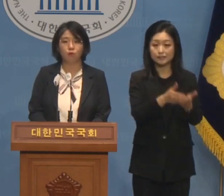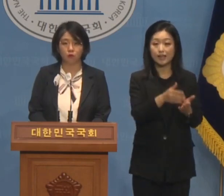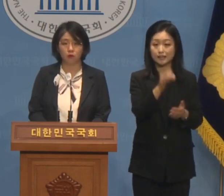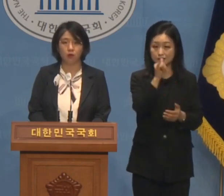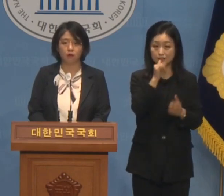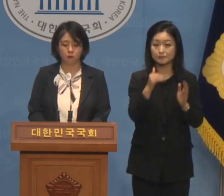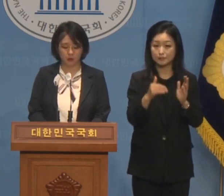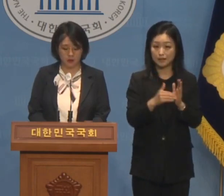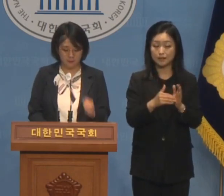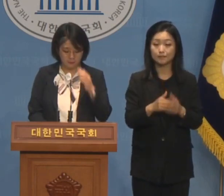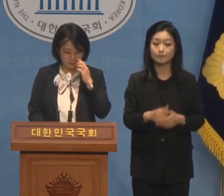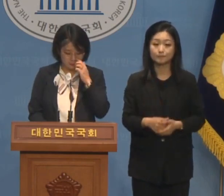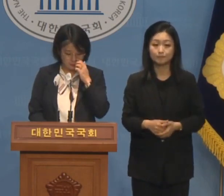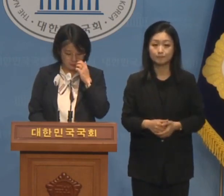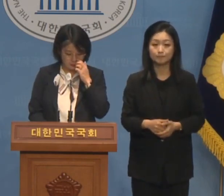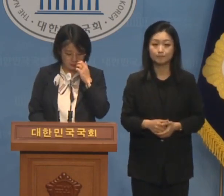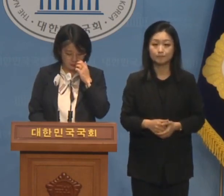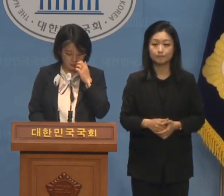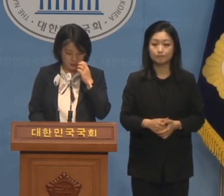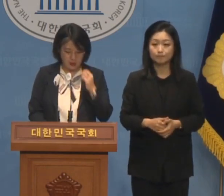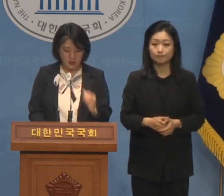이유도 여기에 있습니다.